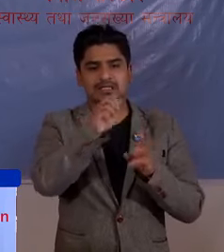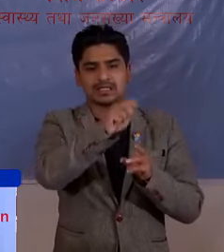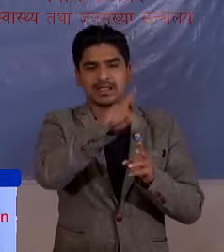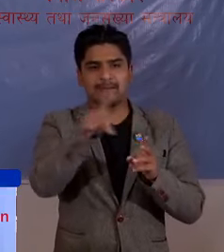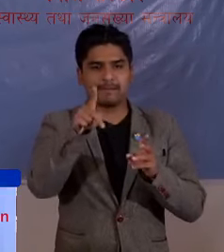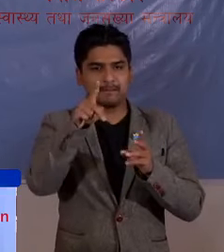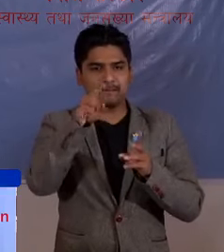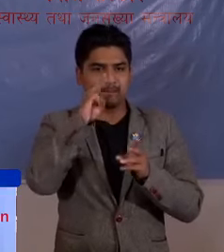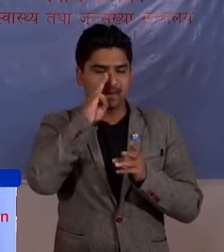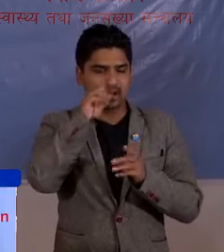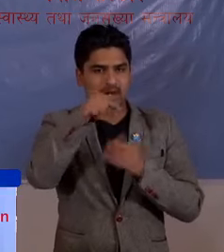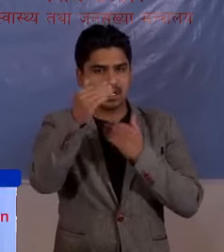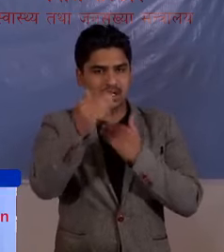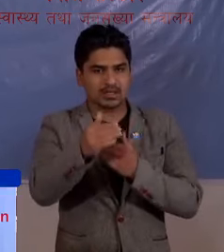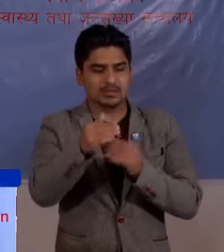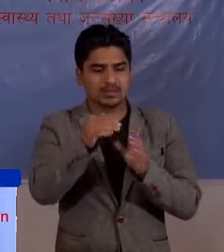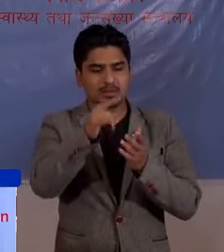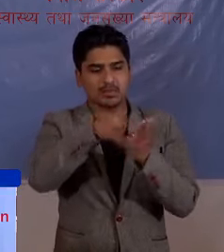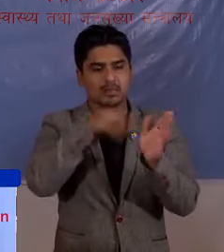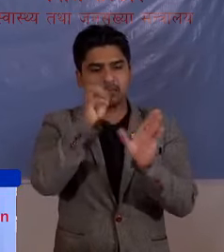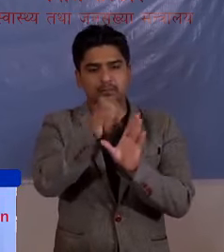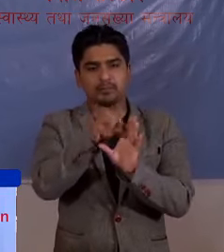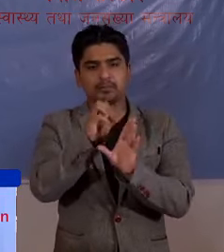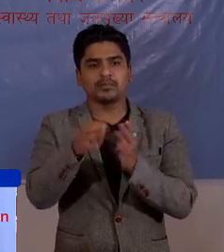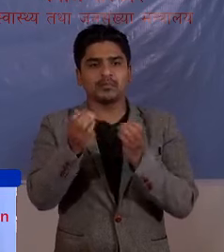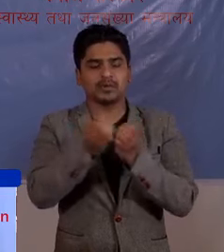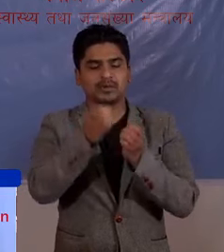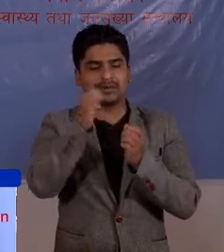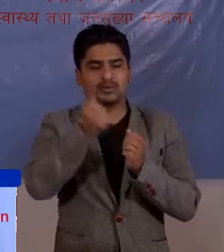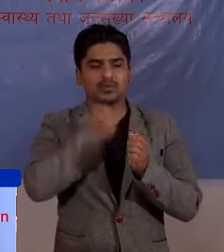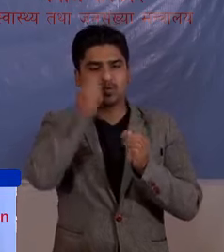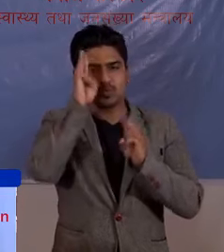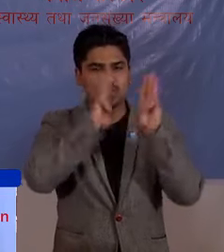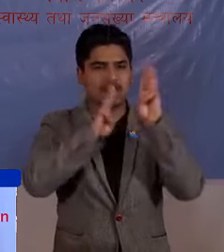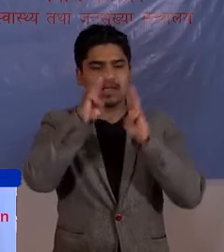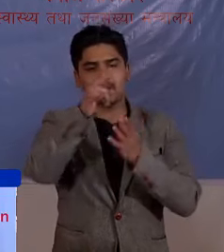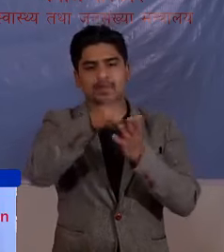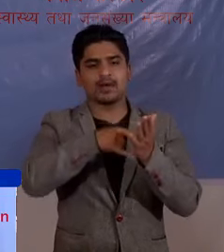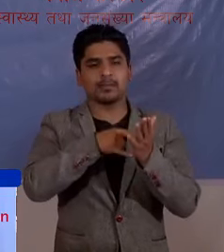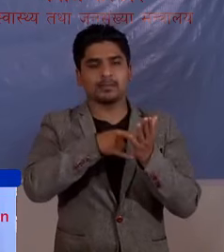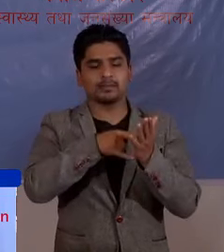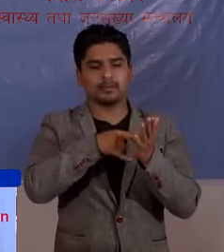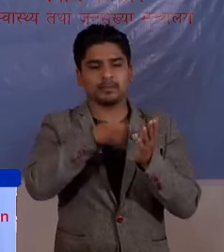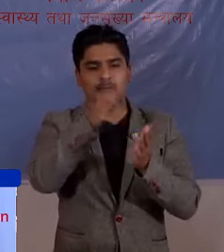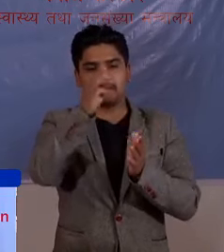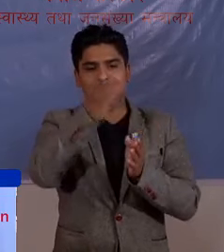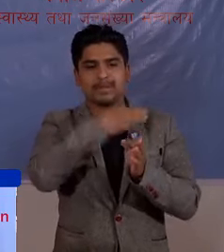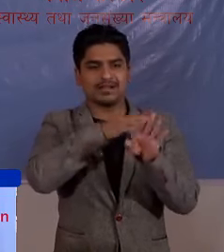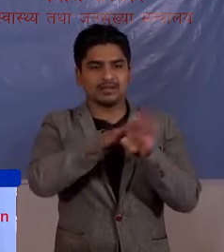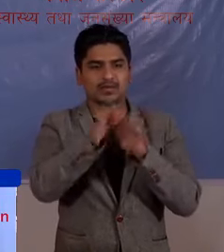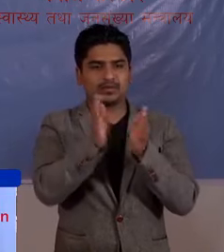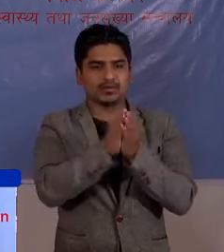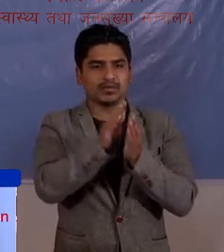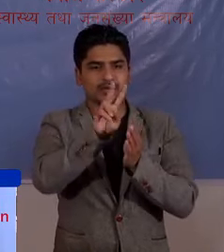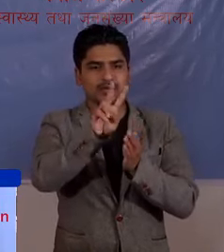एप्लिकेसनमा हालसम्म इन्ट्री गरिएको सो मूल्याङ्कन फारमको भर्ने व्यक्तिहरूको